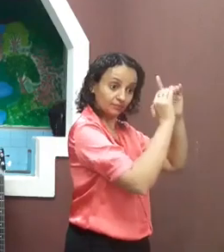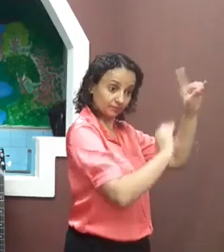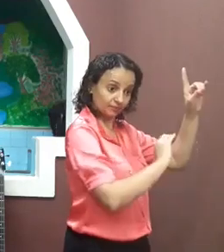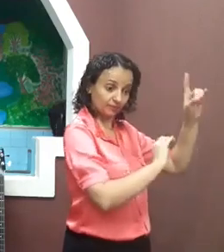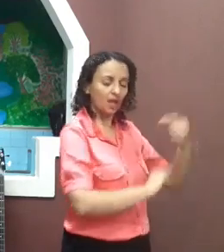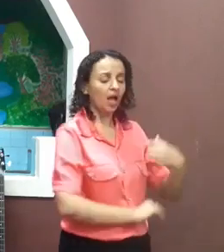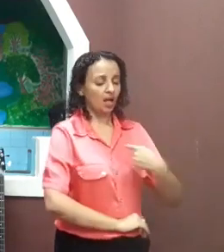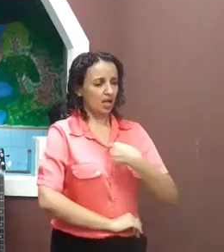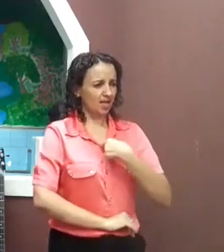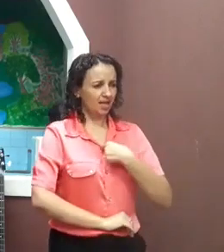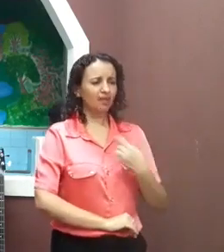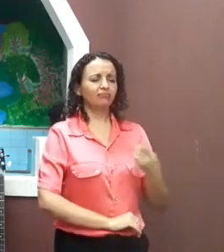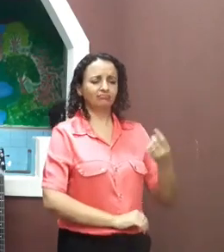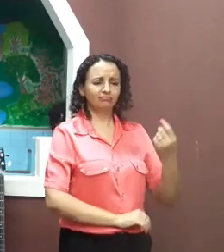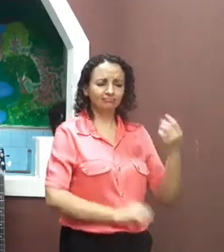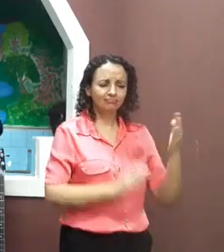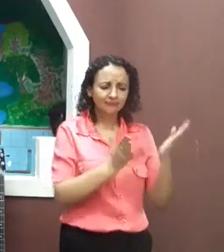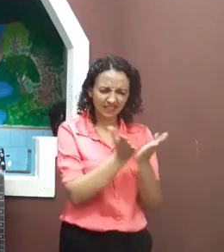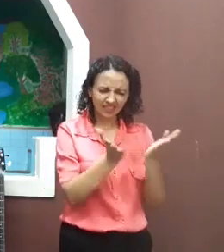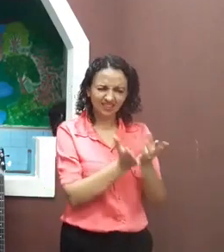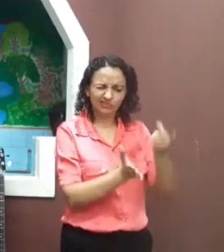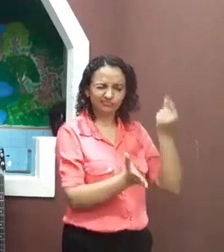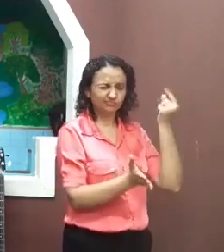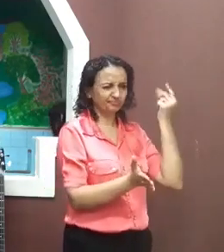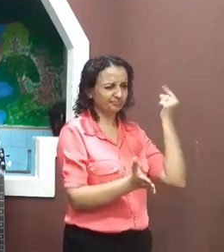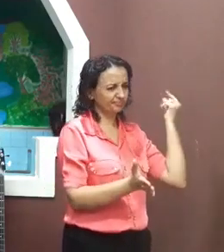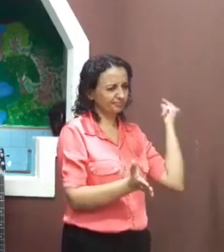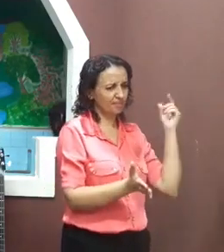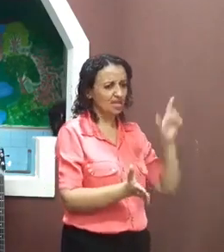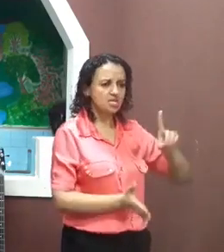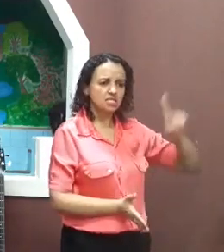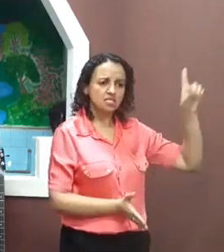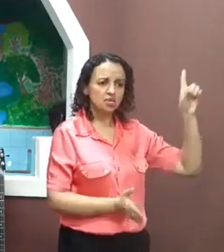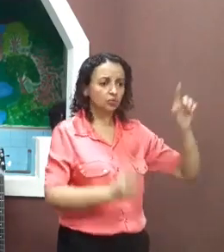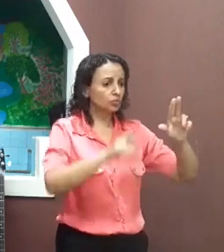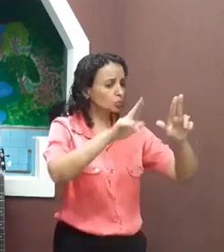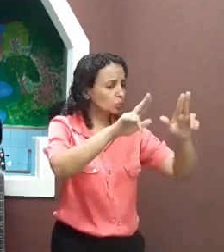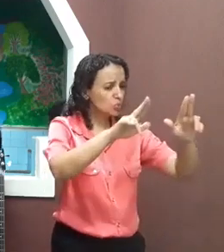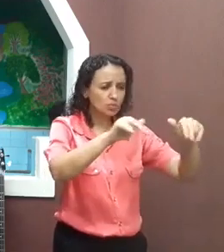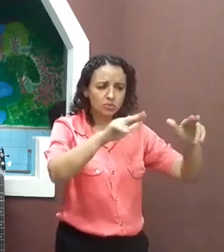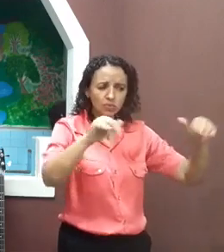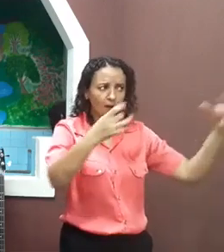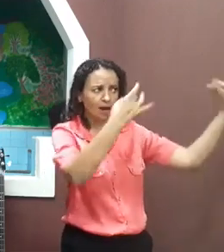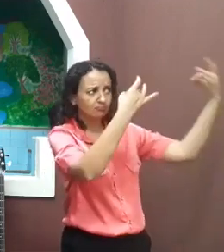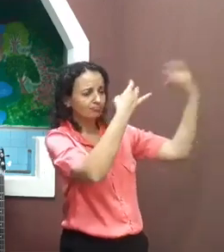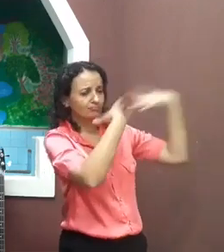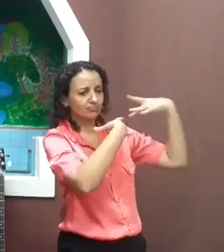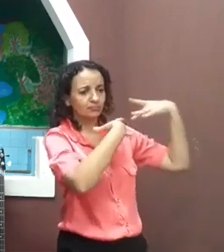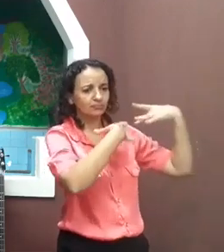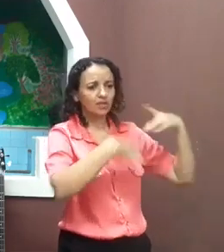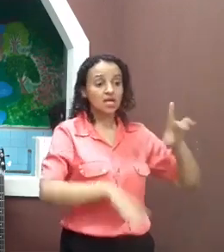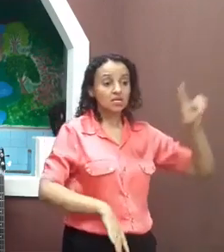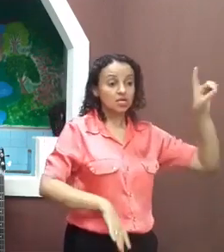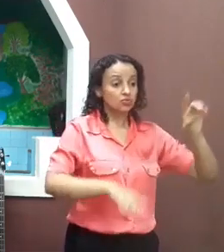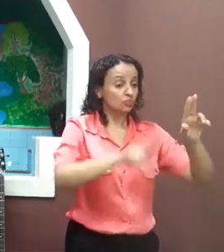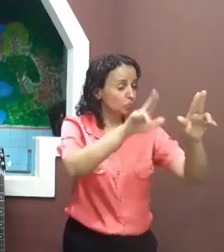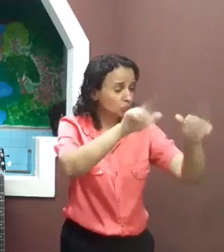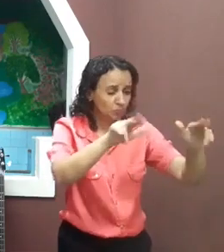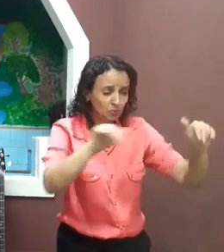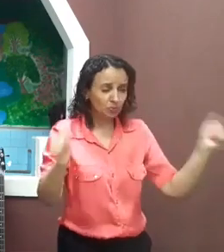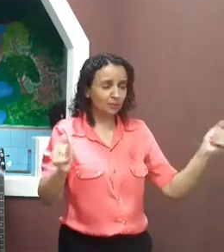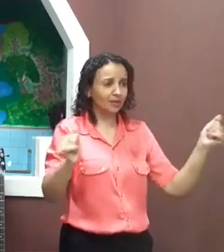cristão e Deus nunca decepcionou a minha pessoa. Deus nunca me abandonou. Deus nunca me